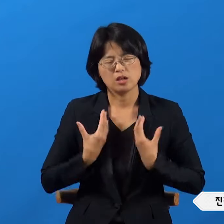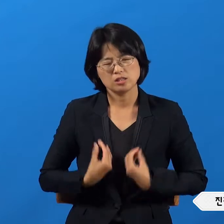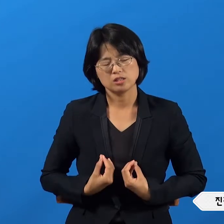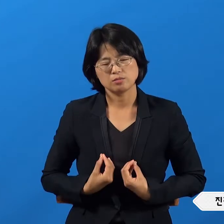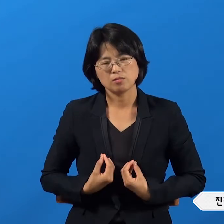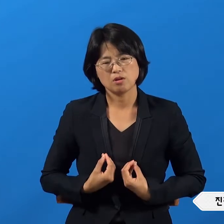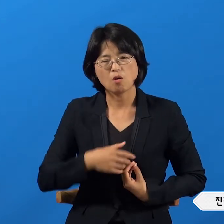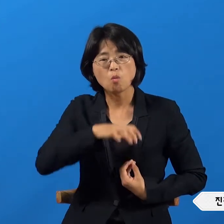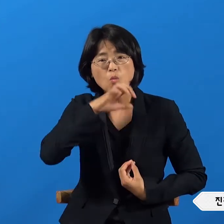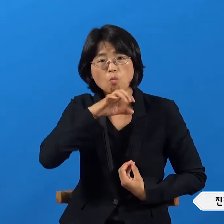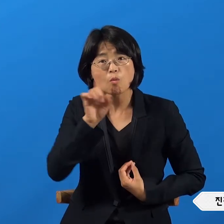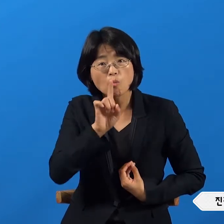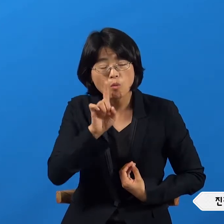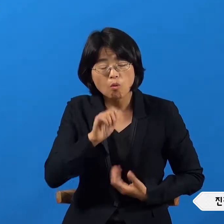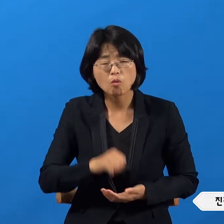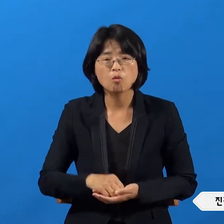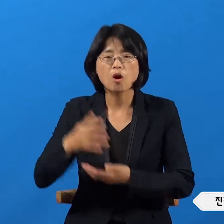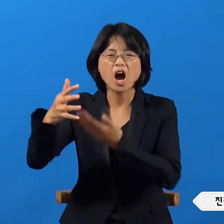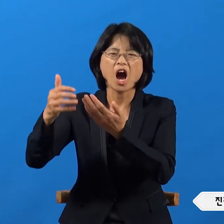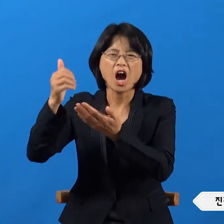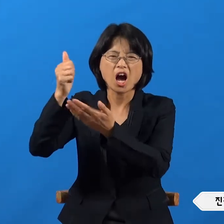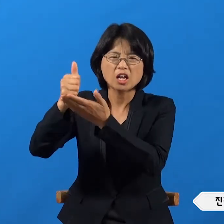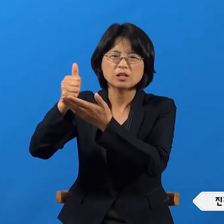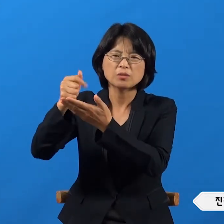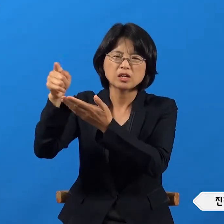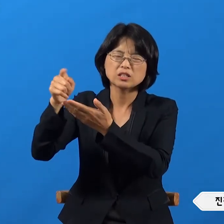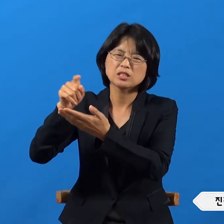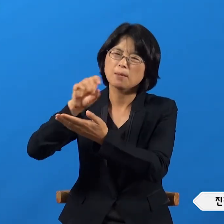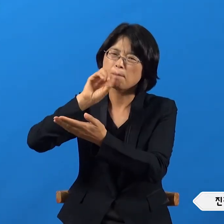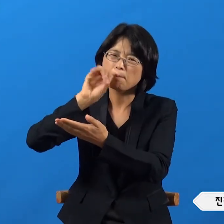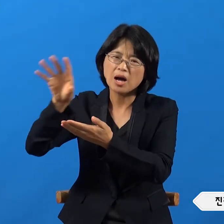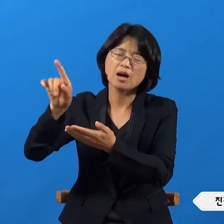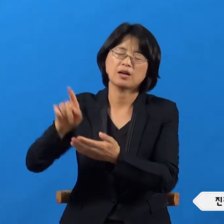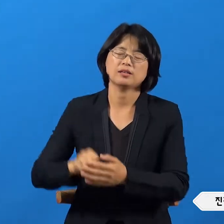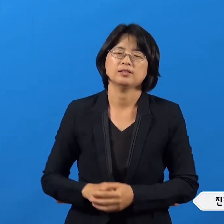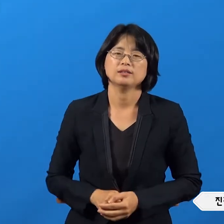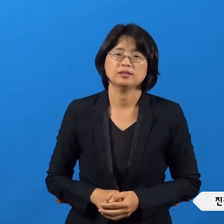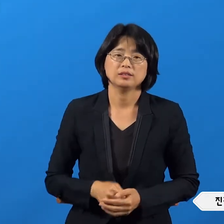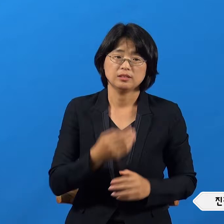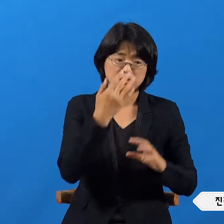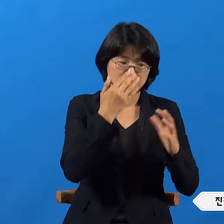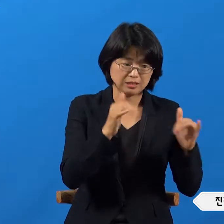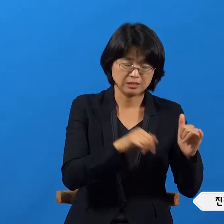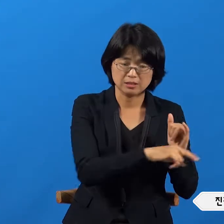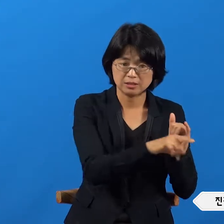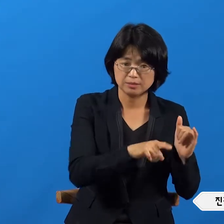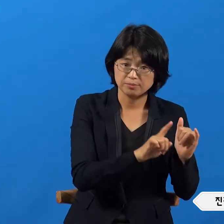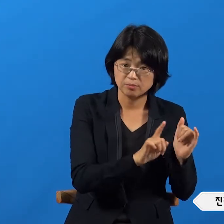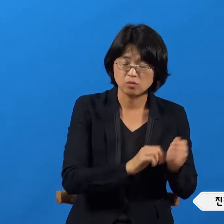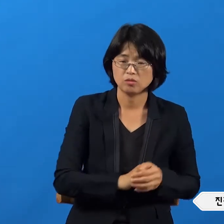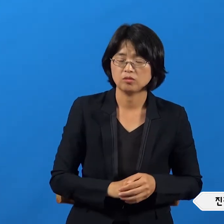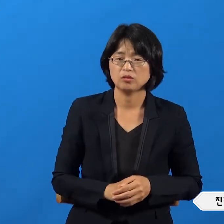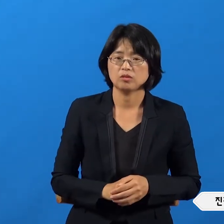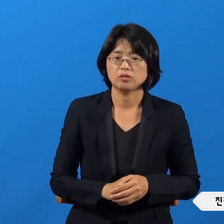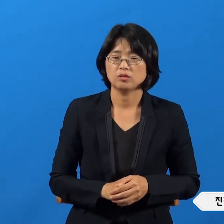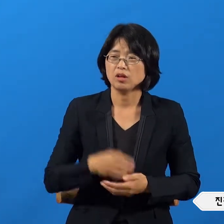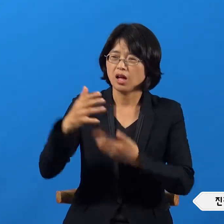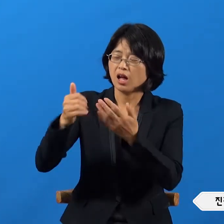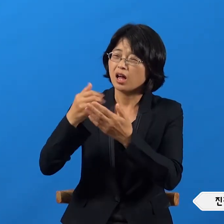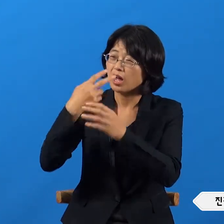하나님에게까지 갔습니다. 그들은 마치 이렇게 이야기하는 것과 같습니다. 하나님이 살아계시는데, 하나님